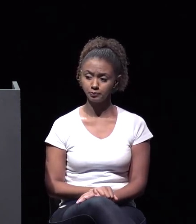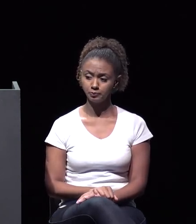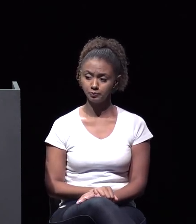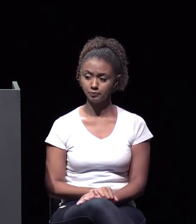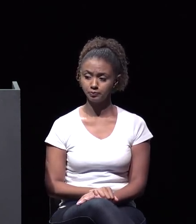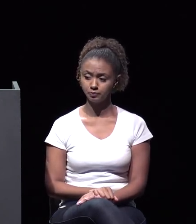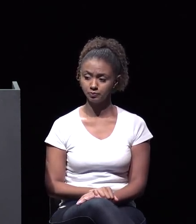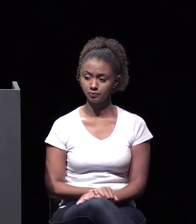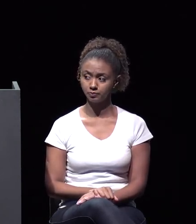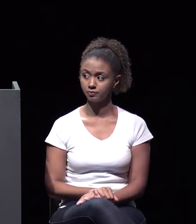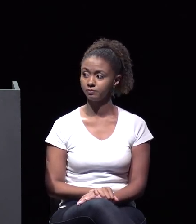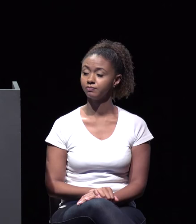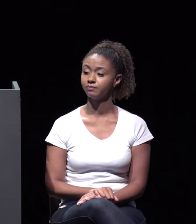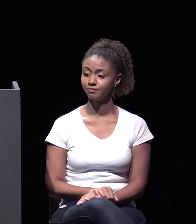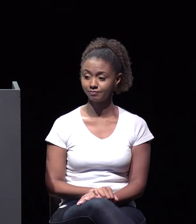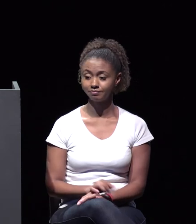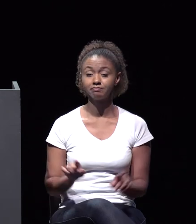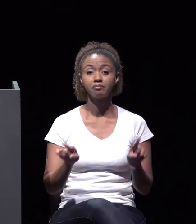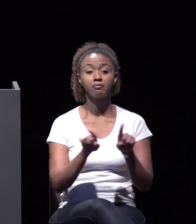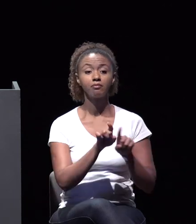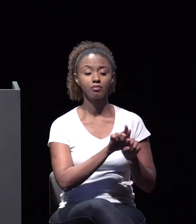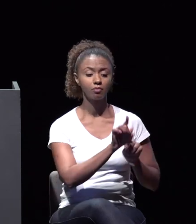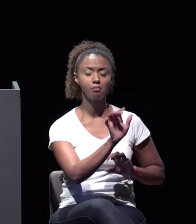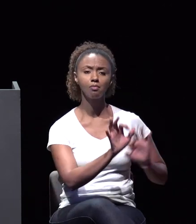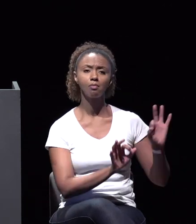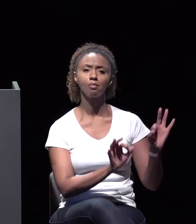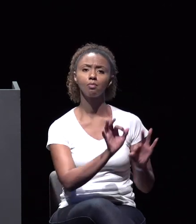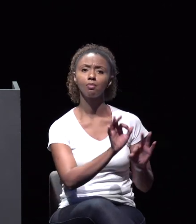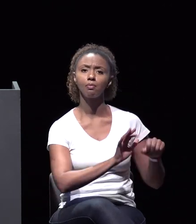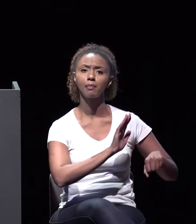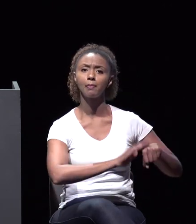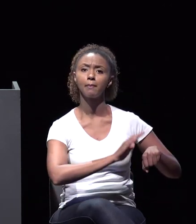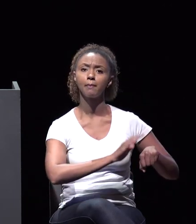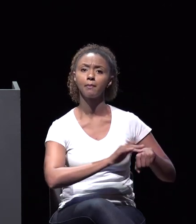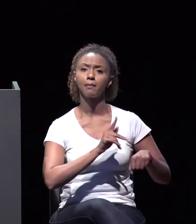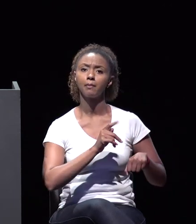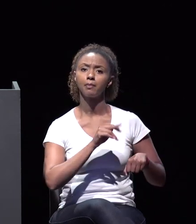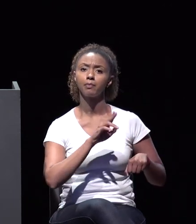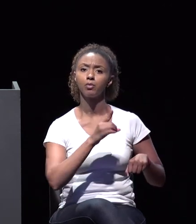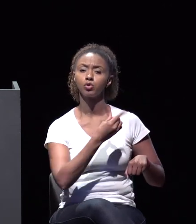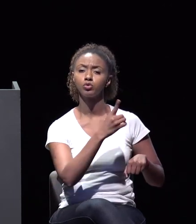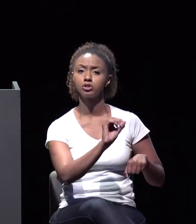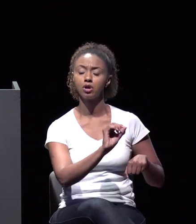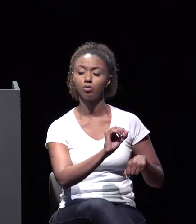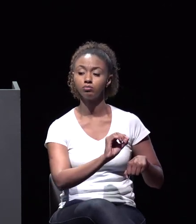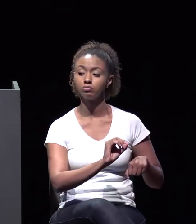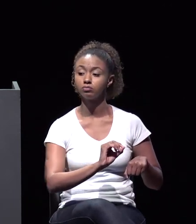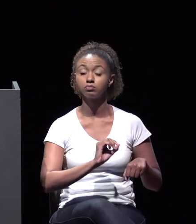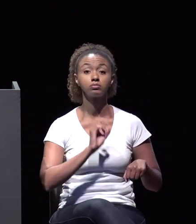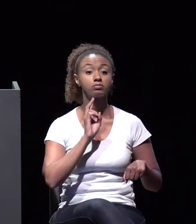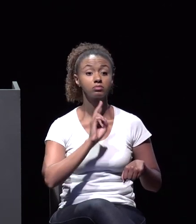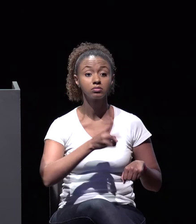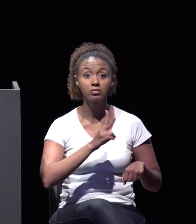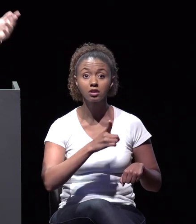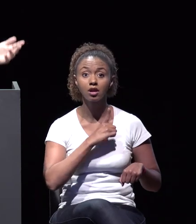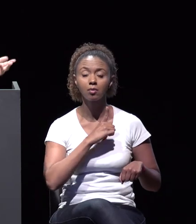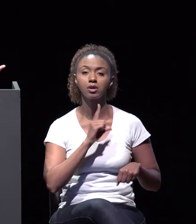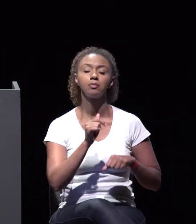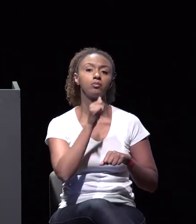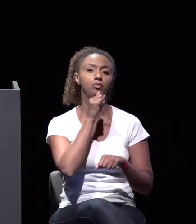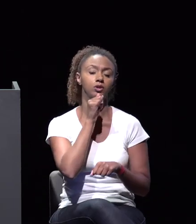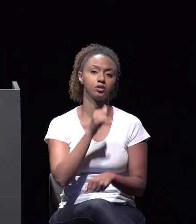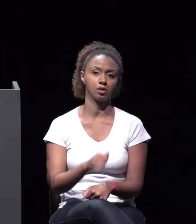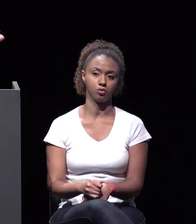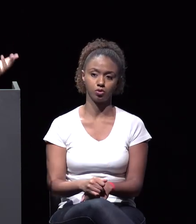a produção nessa produção ela é sempre sustentável então a gente vai ter por exemplo na oferenda